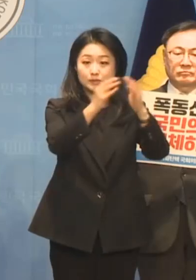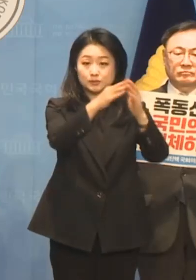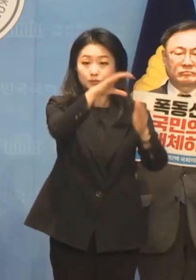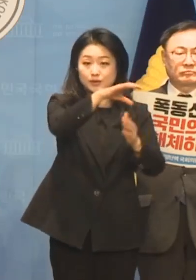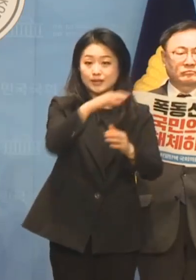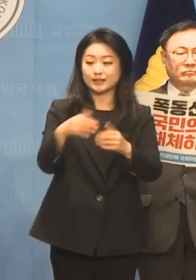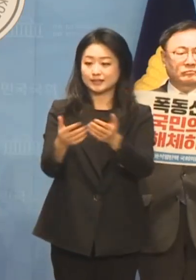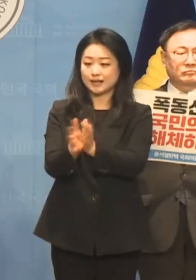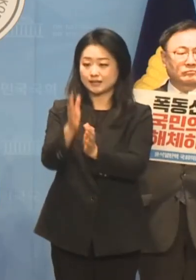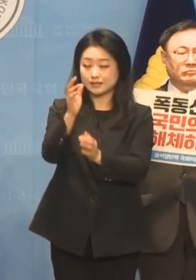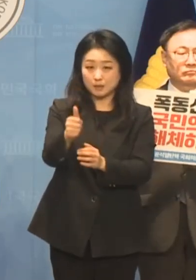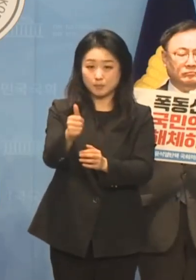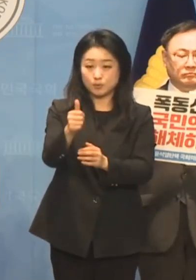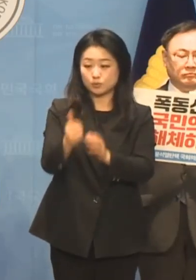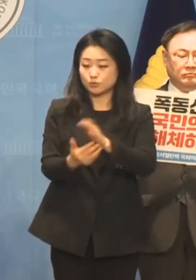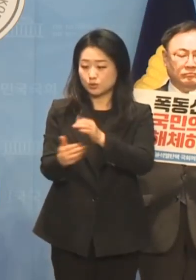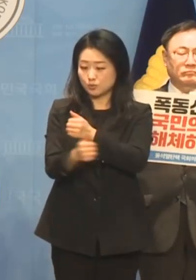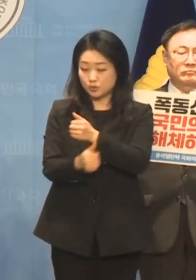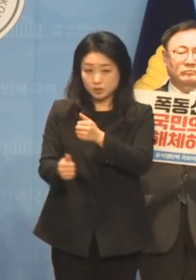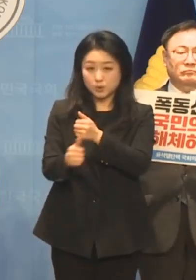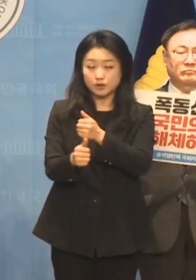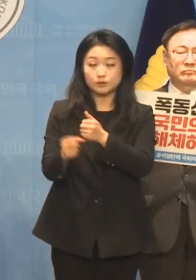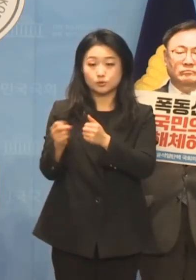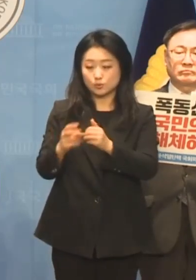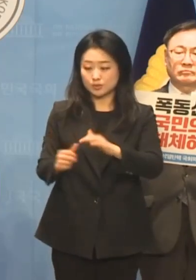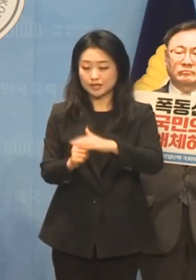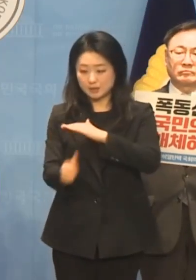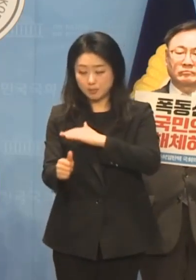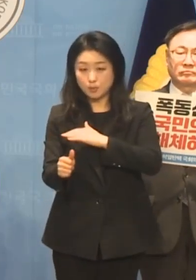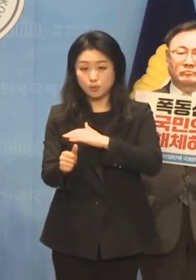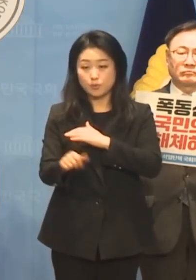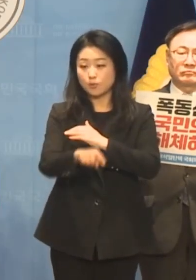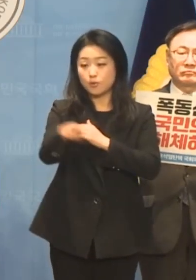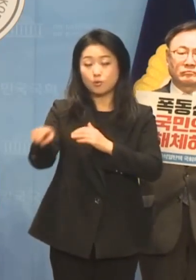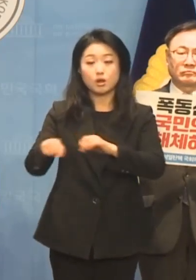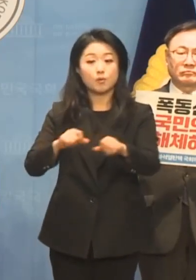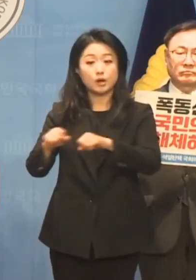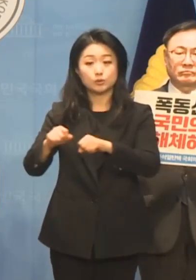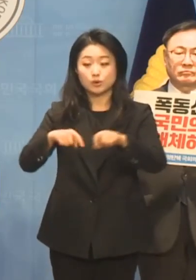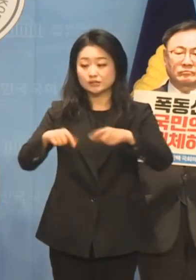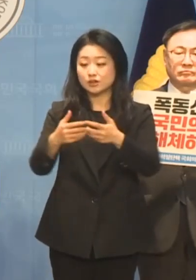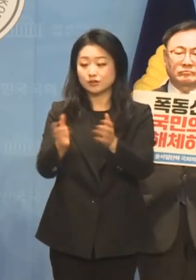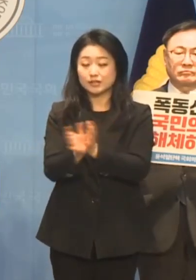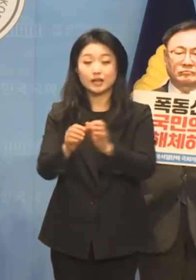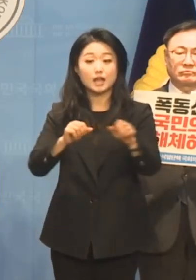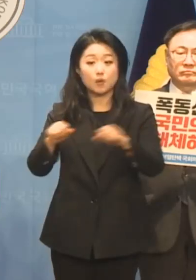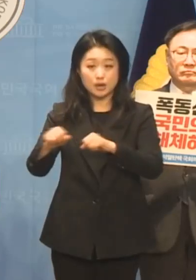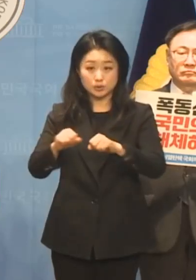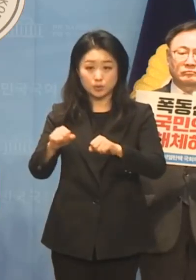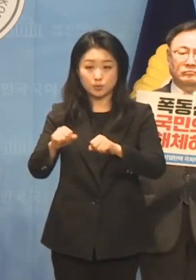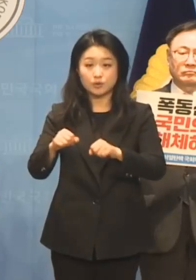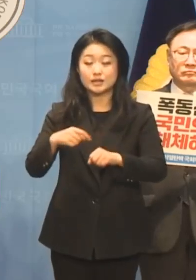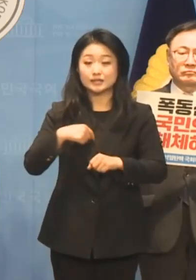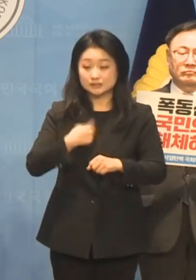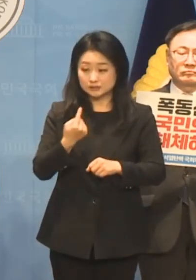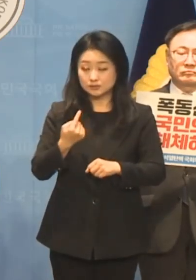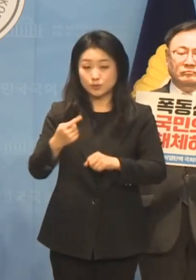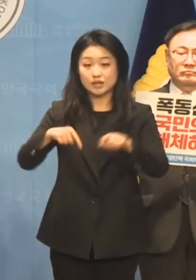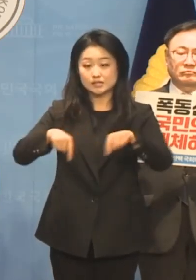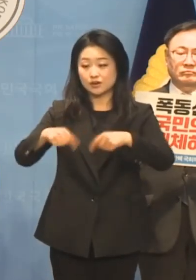활동, 집행기구인 최고위원회 활동, 원내대표의 활동 등 정당기관의 활동은 정당 자신의